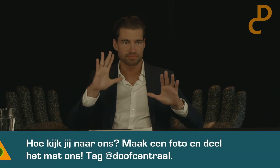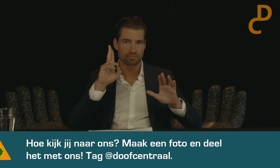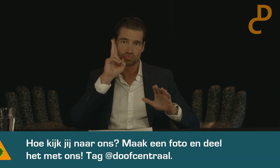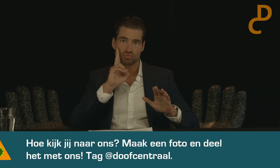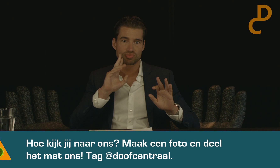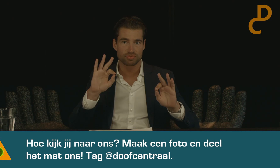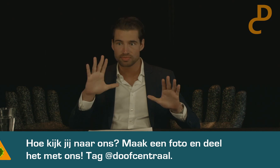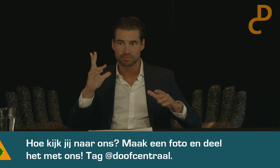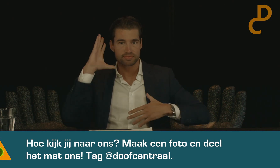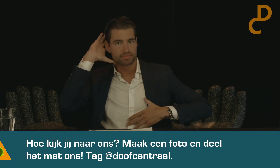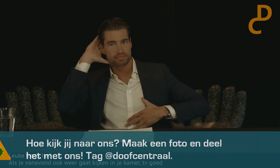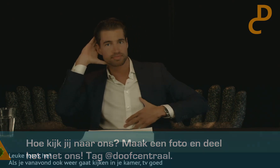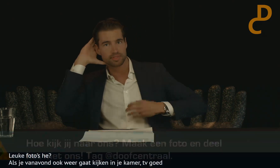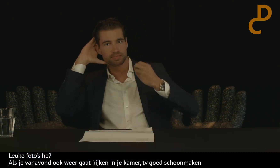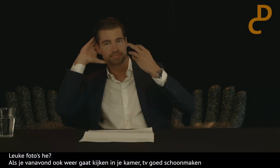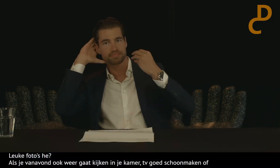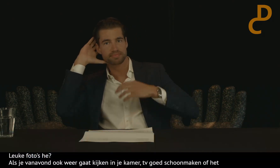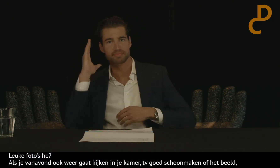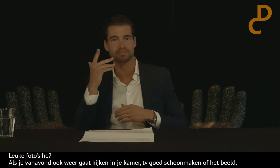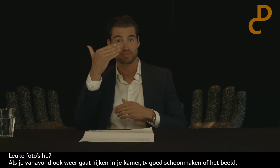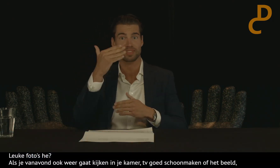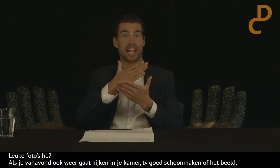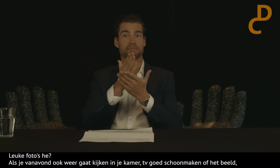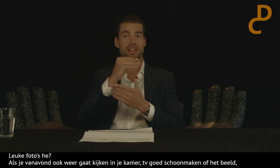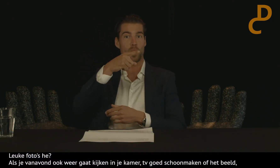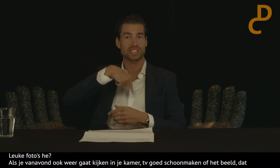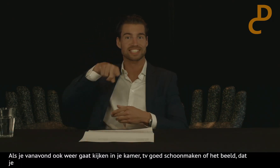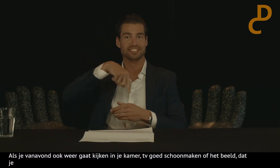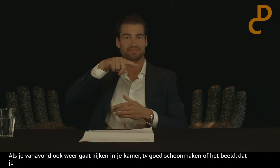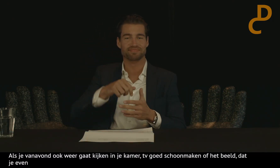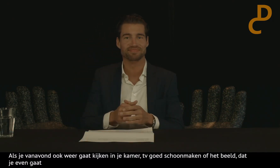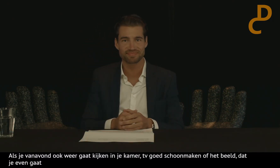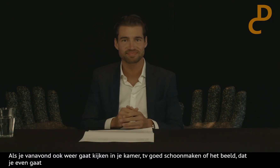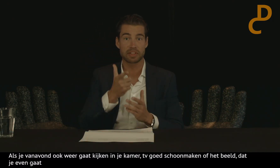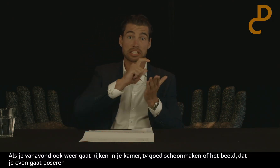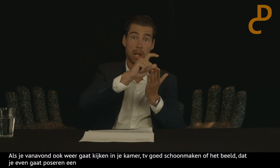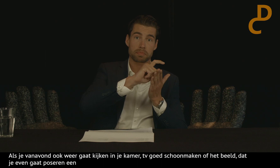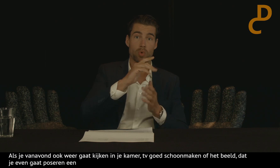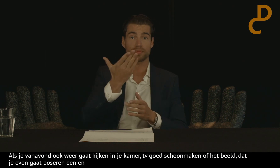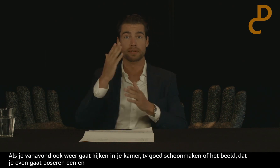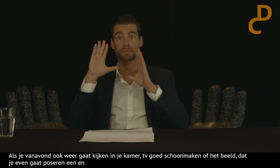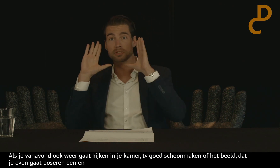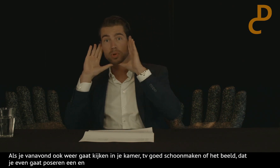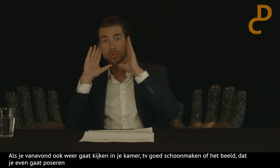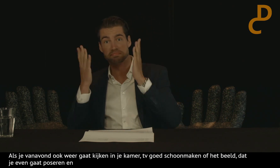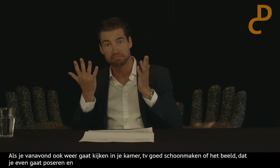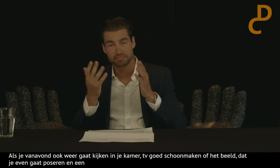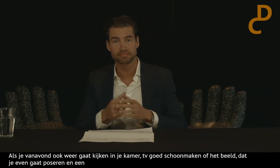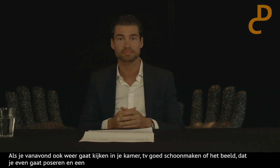of de computerbeeld, dat alles netjes is, dat je daar even gaat voor poseren en even een selfie gaat maken en delen met ons. Via Instagram of via